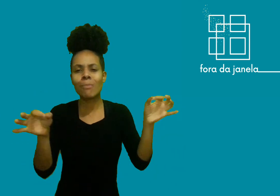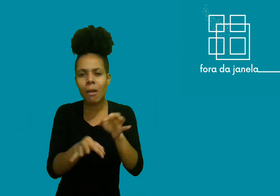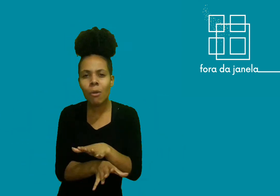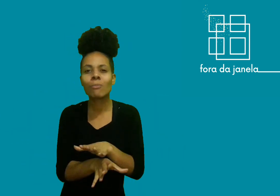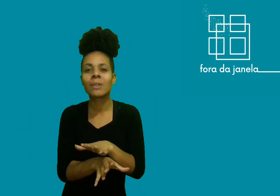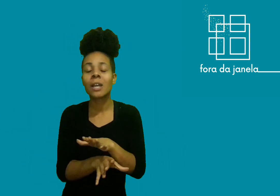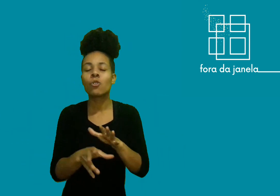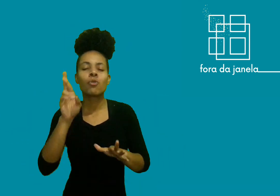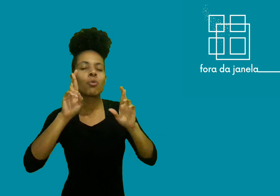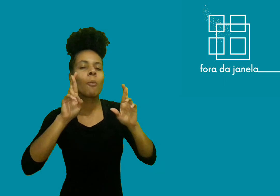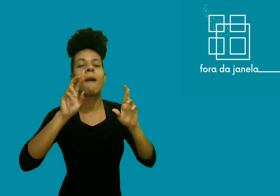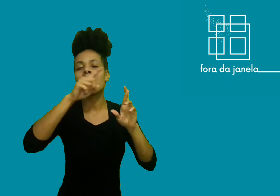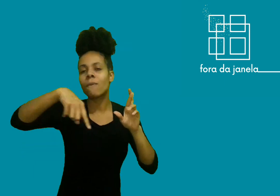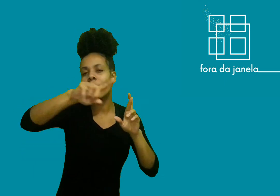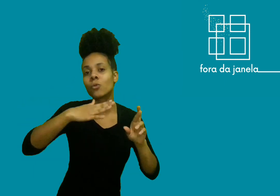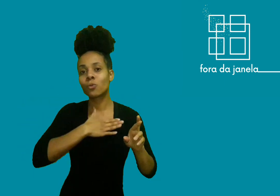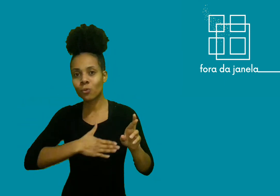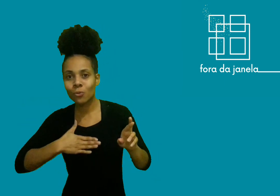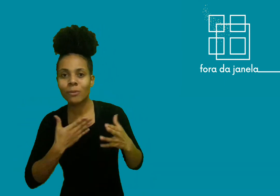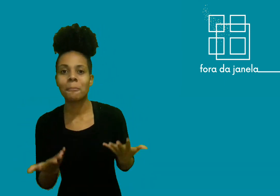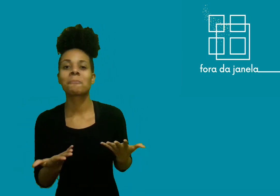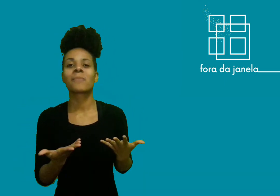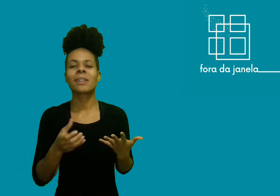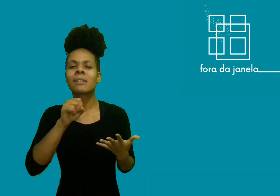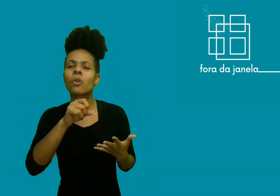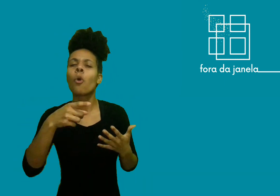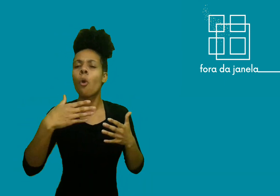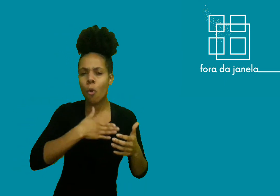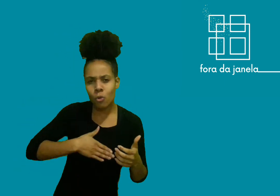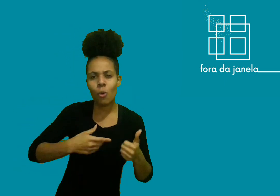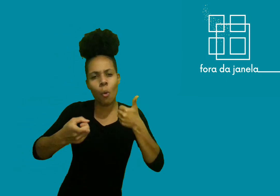e compartilha para que mais pessoas comecem a dialogar sobre assuntos importantes como esse.